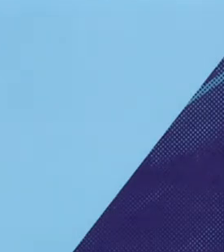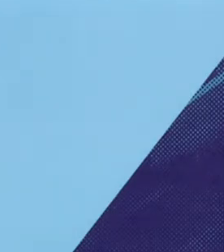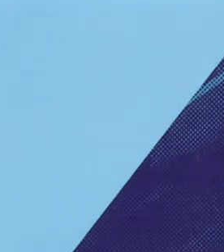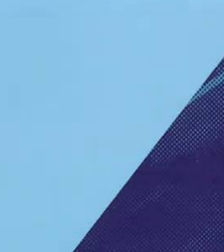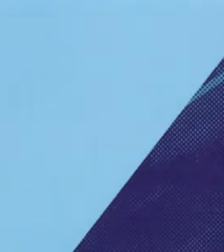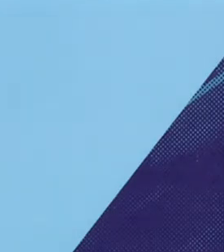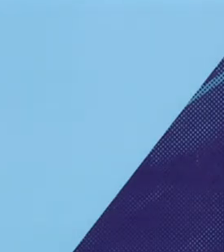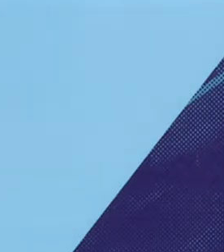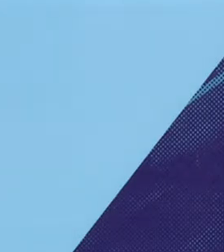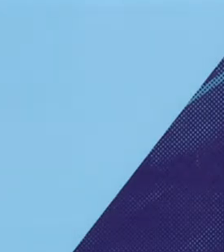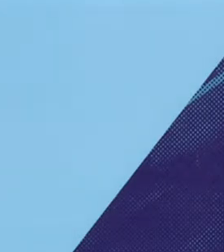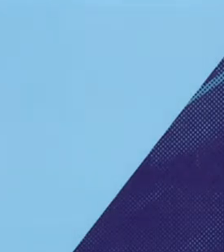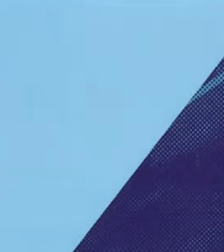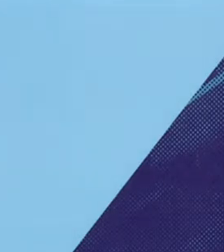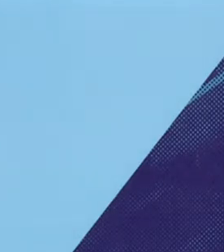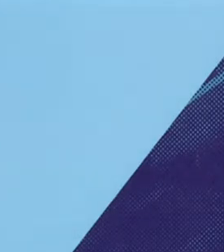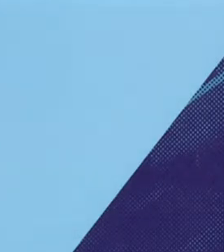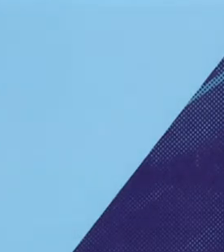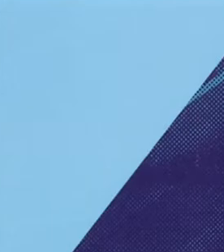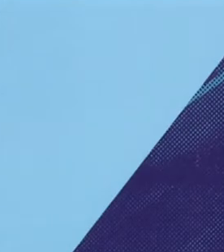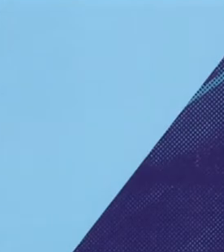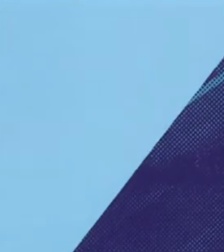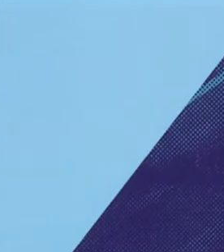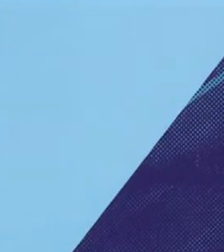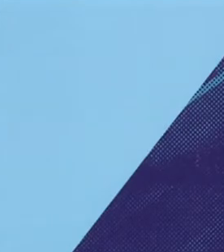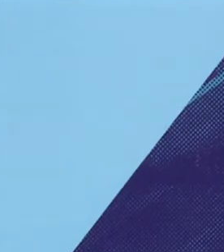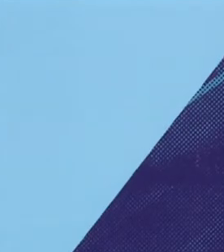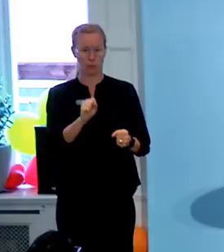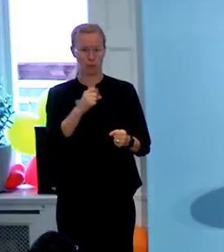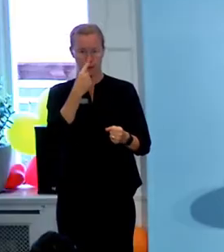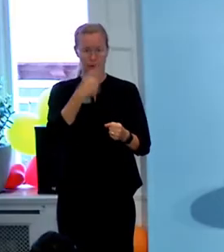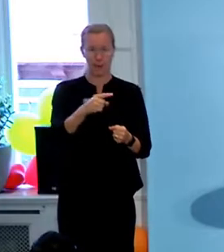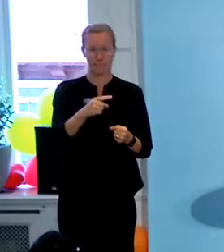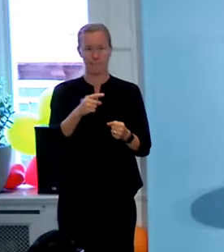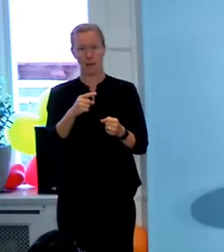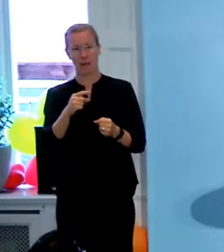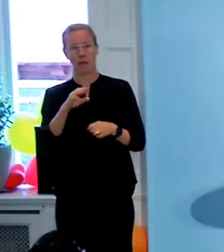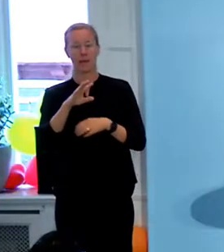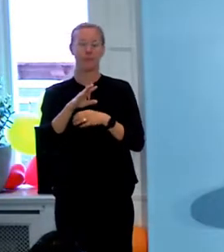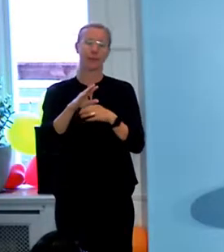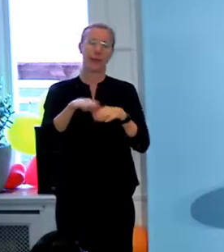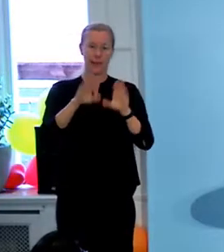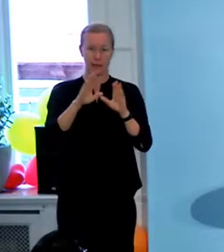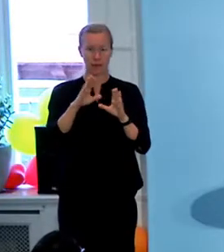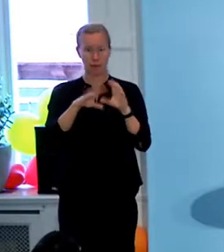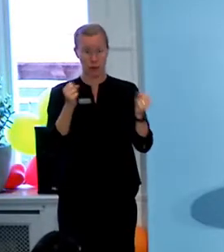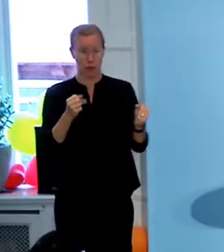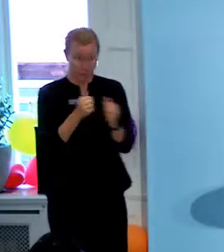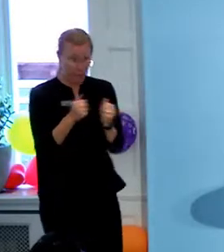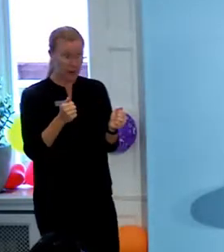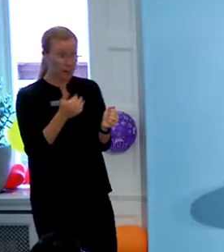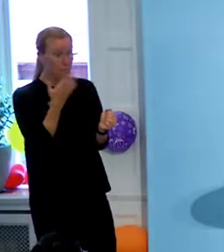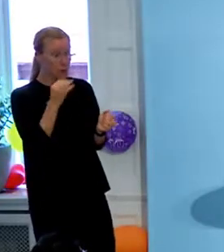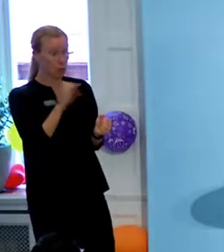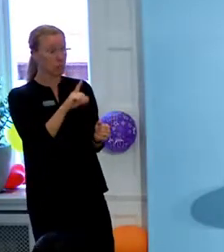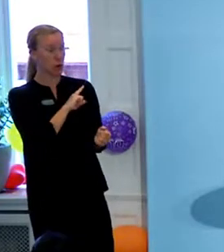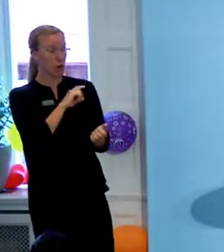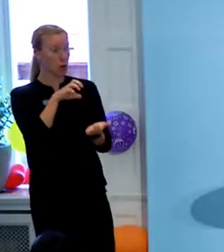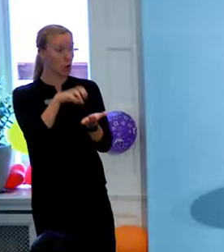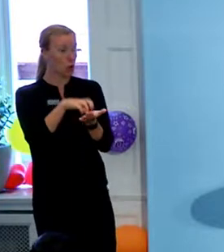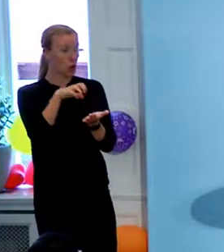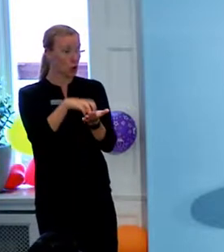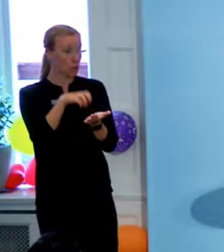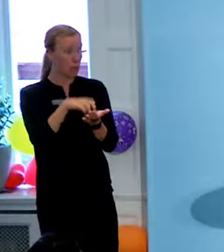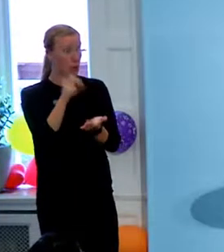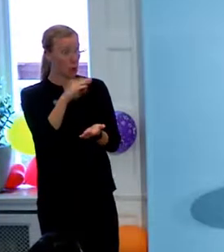ändra kulturen i vi som jobbar mot personer som utsätts för hedersvåld. Det kommer vi naturligtvis att tala mycket med kommunalråden om. Men jag tycker ändå du